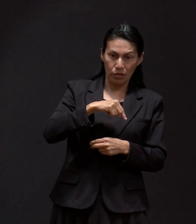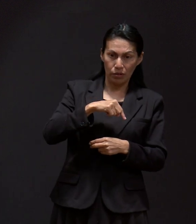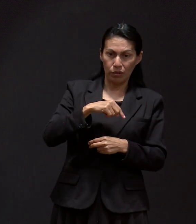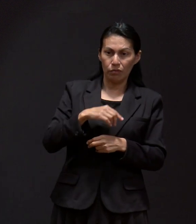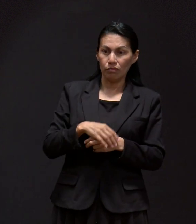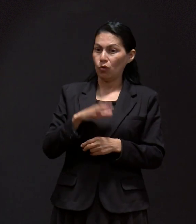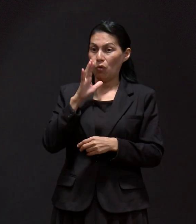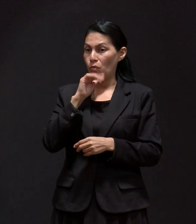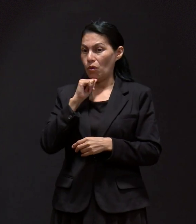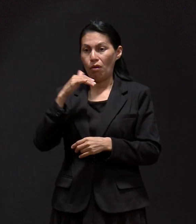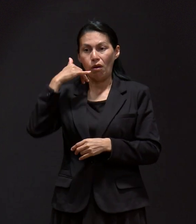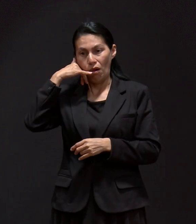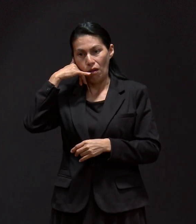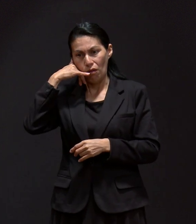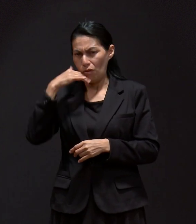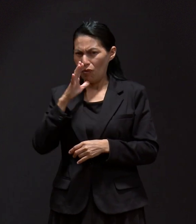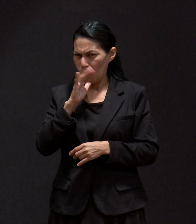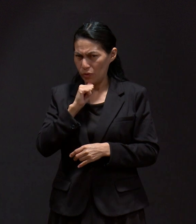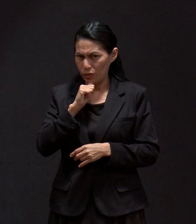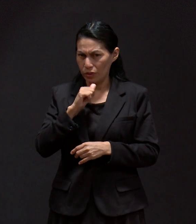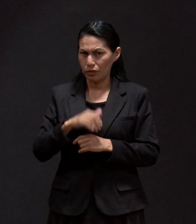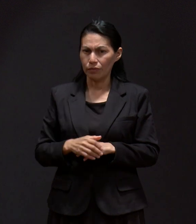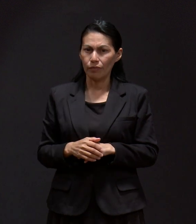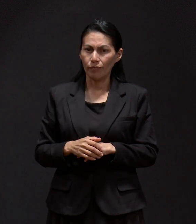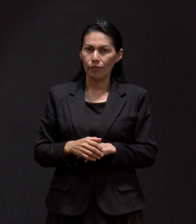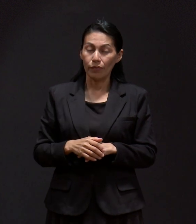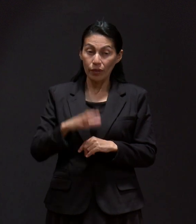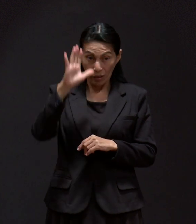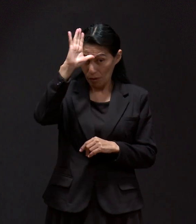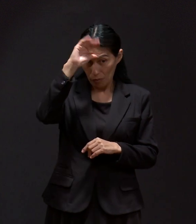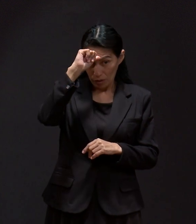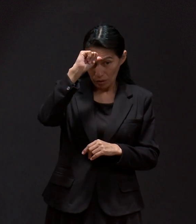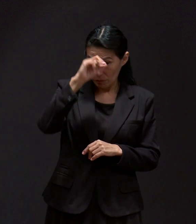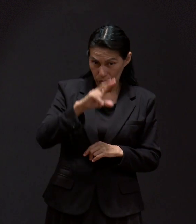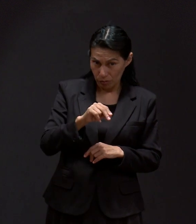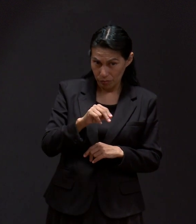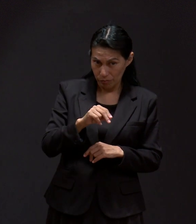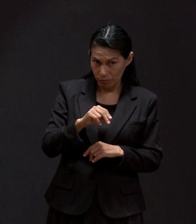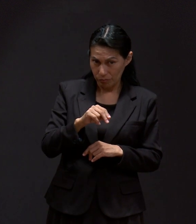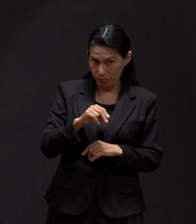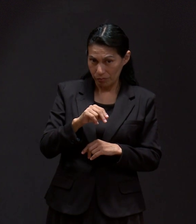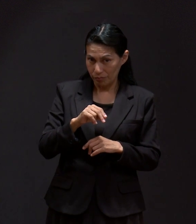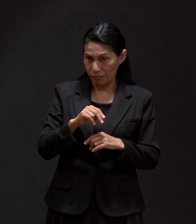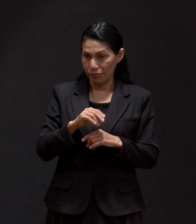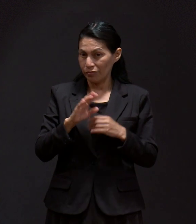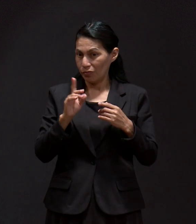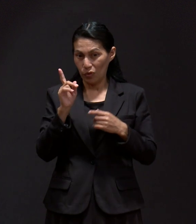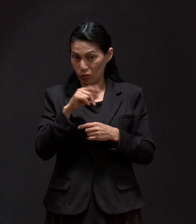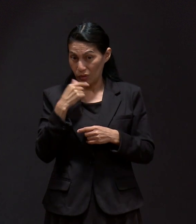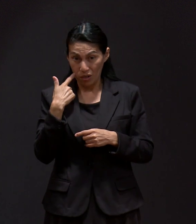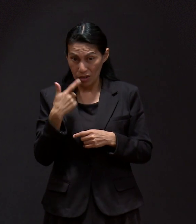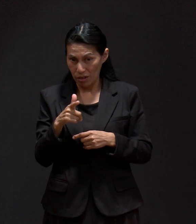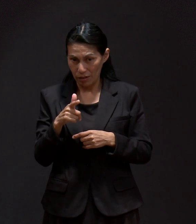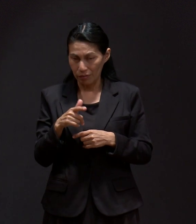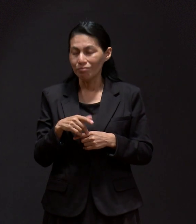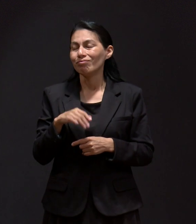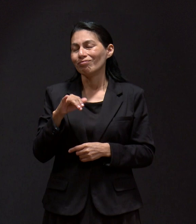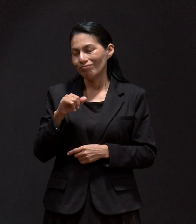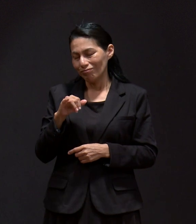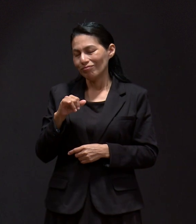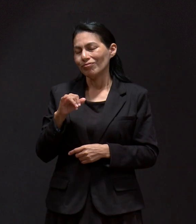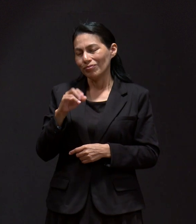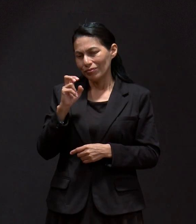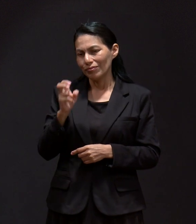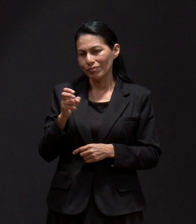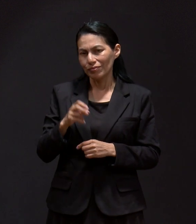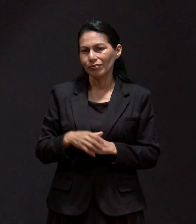a platicarlo con él y que no podía ser así o sea no estaba de acuerdo exponía terminantemente al que